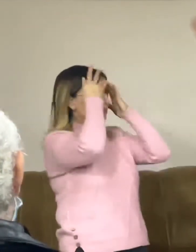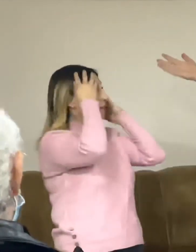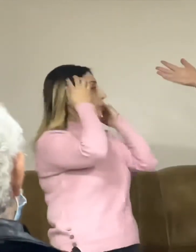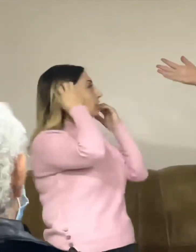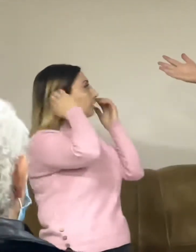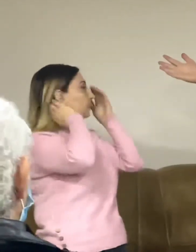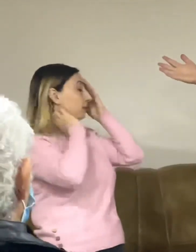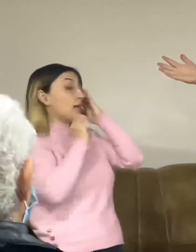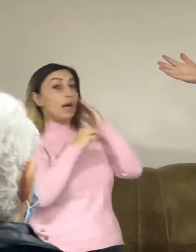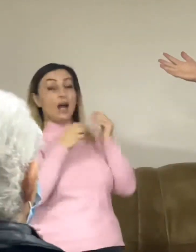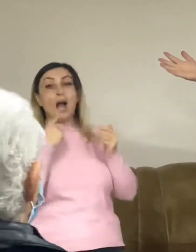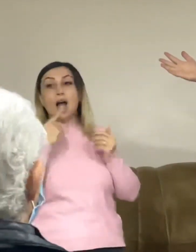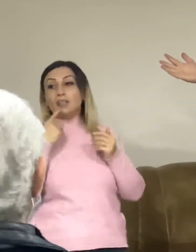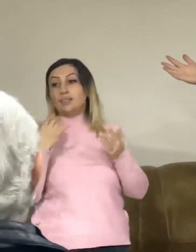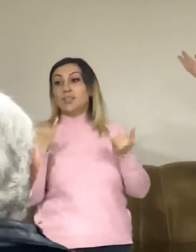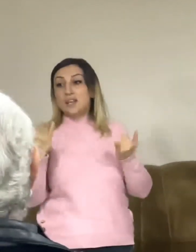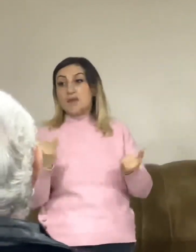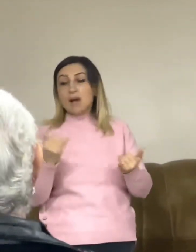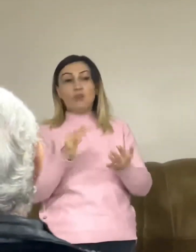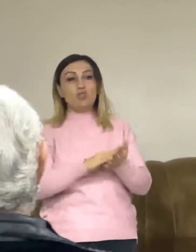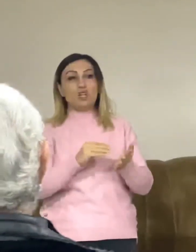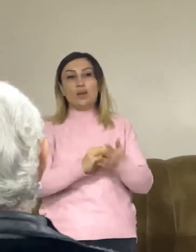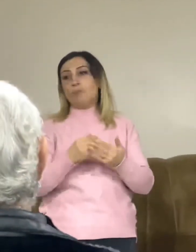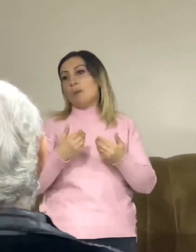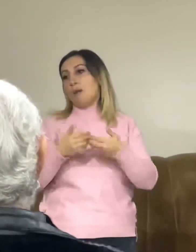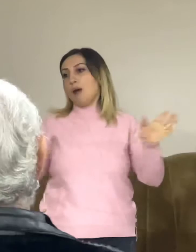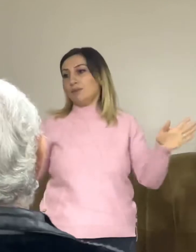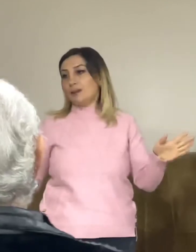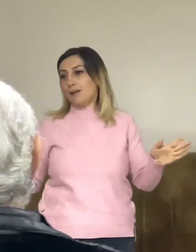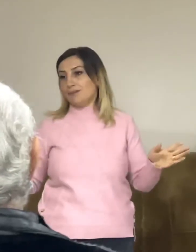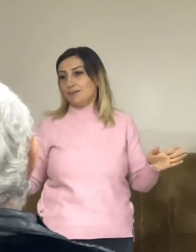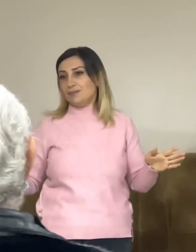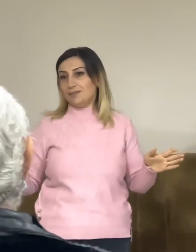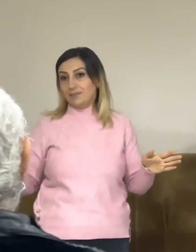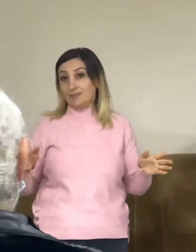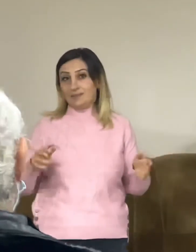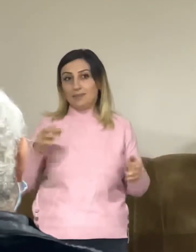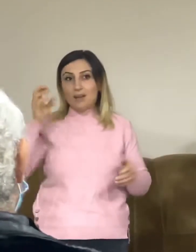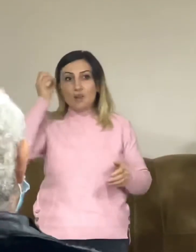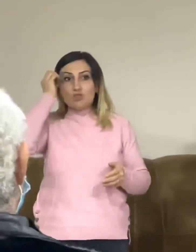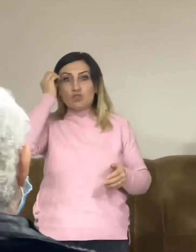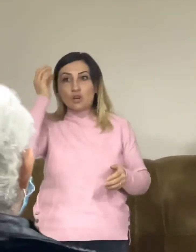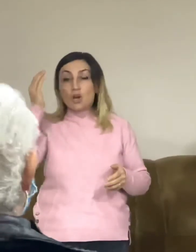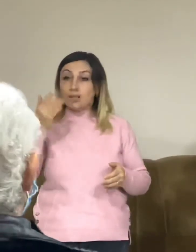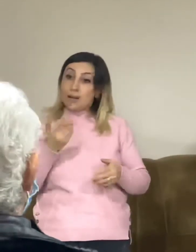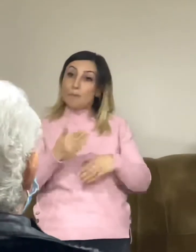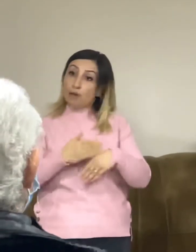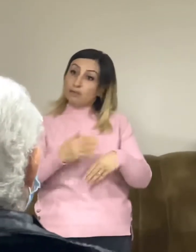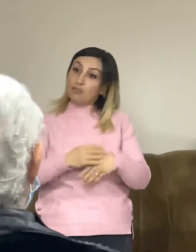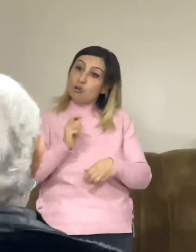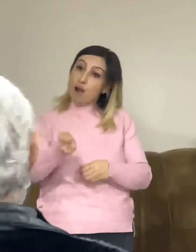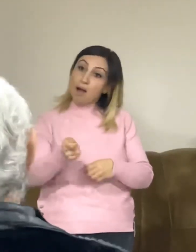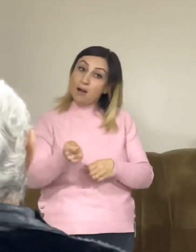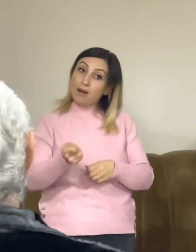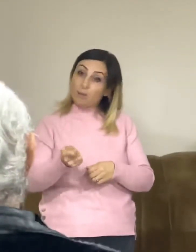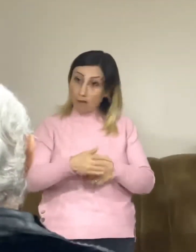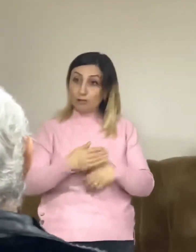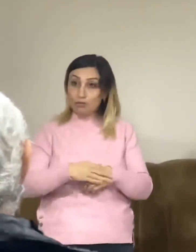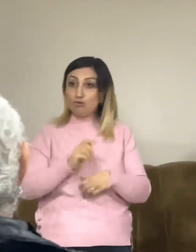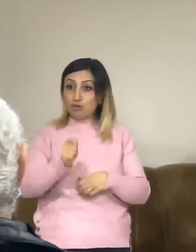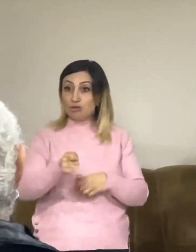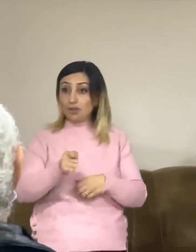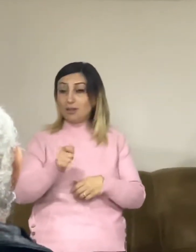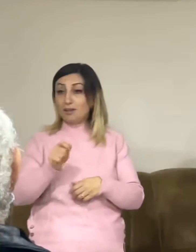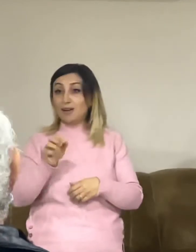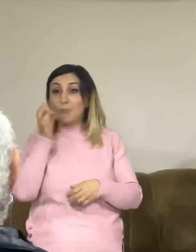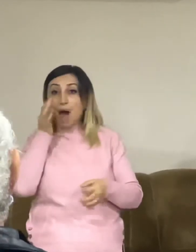հիմա բաց է։ Սա Աստծո շնորհքի դրսևորումը չէ՞։ Սա պատիժ է, թե օրհնություն, որ պարտեզից